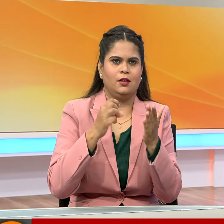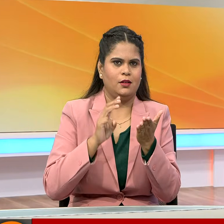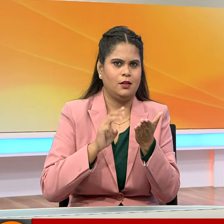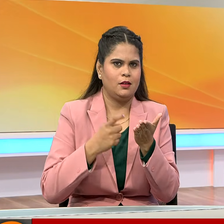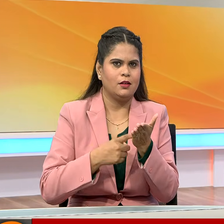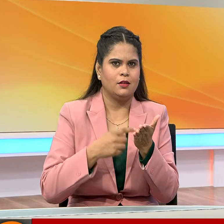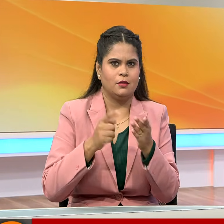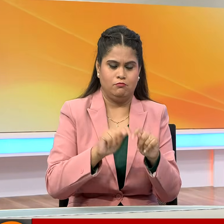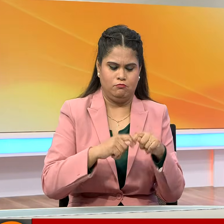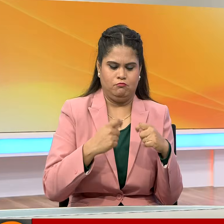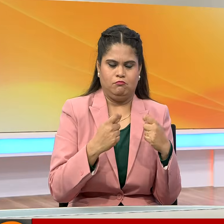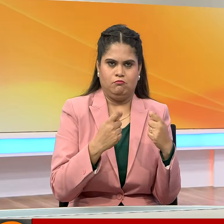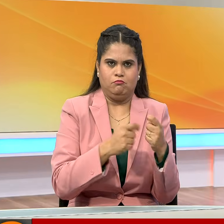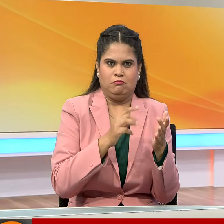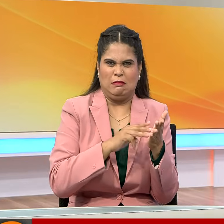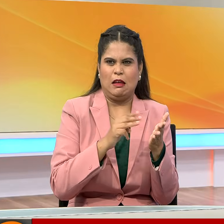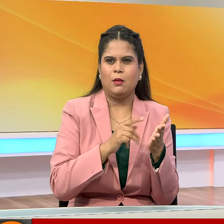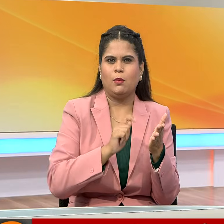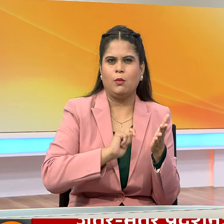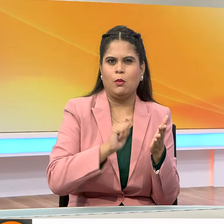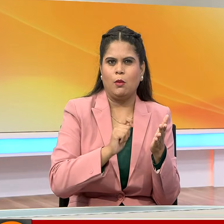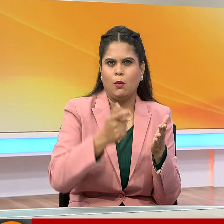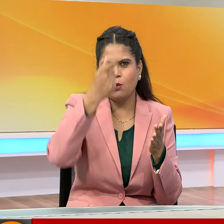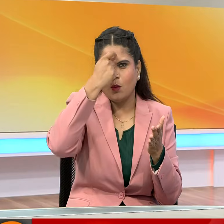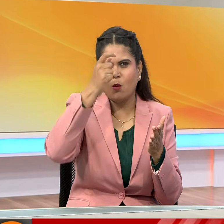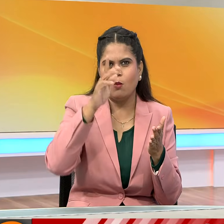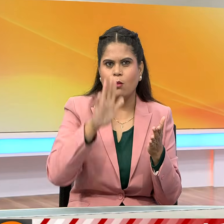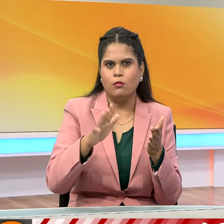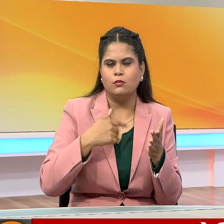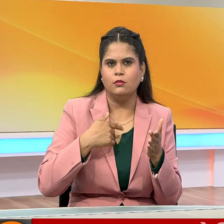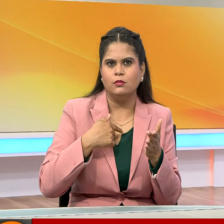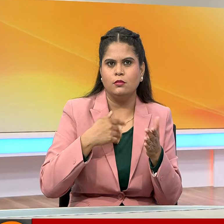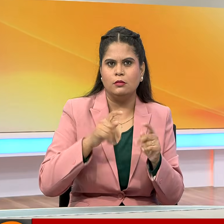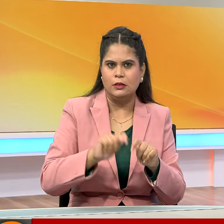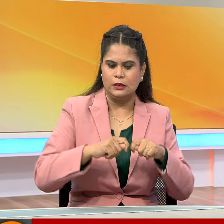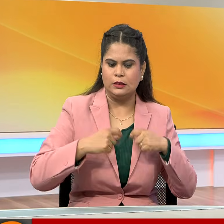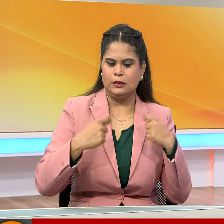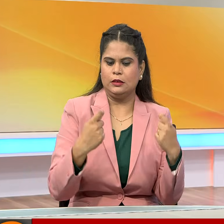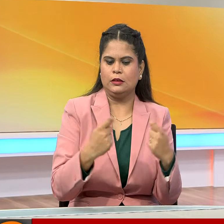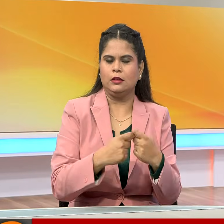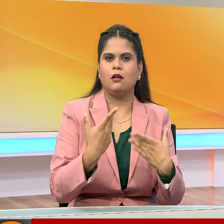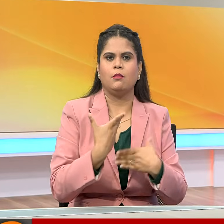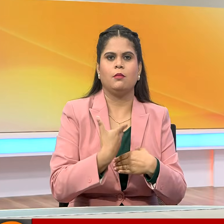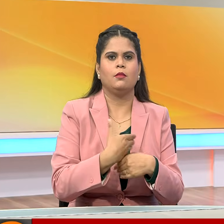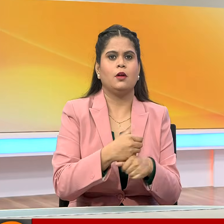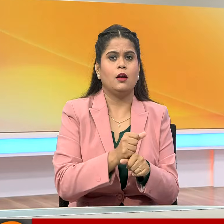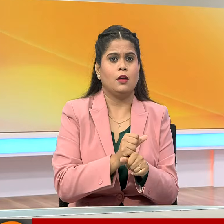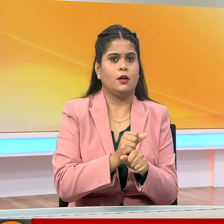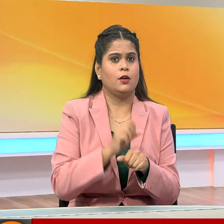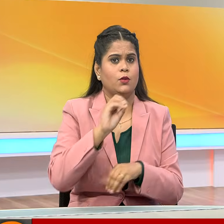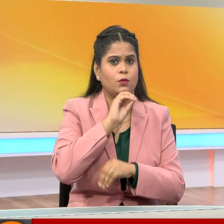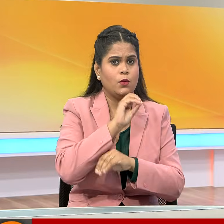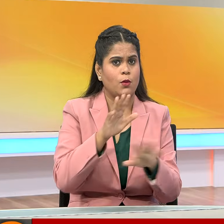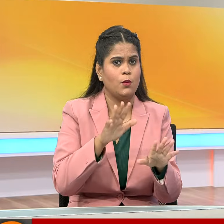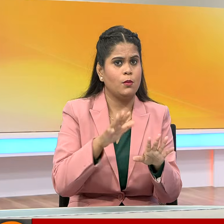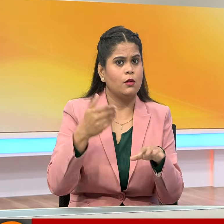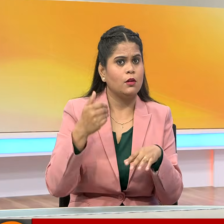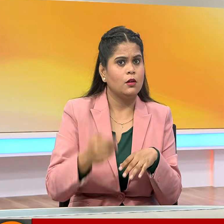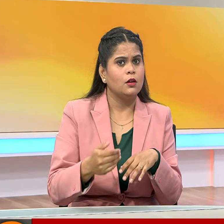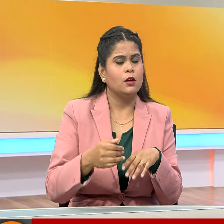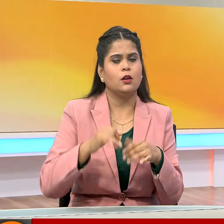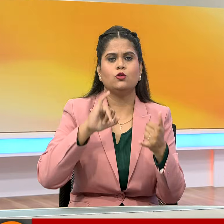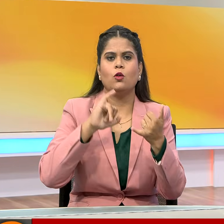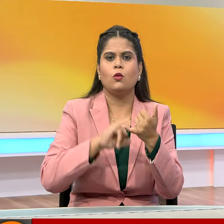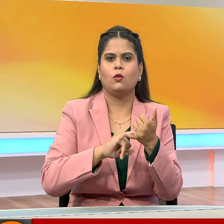एक कमेटी का निर्माण किया गया है। इस वक्त की बड़ी खबर आपके साथ हम साझा कर रहे हैं, जहां पर सुप्रीम कोर्ट ने एक कमेटी